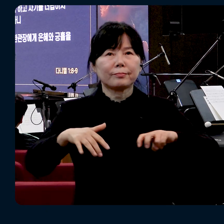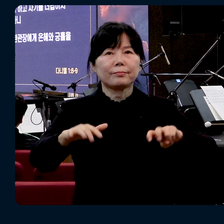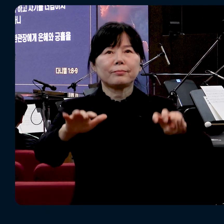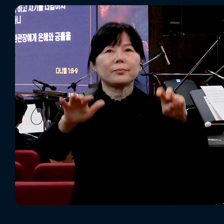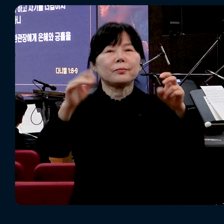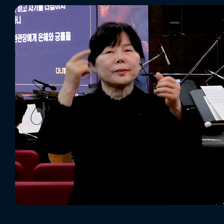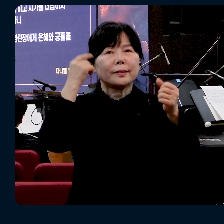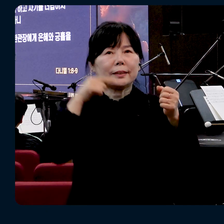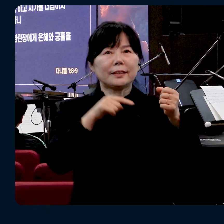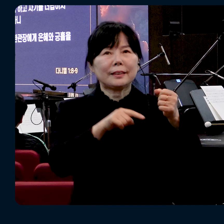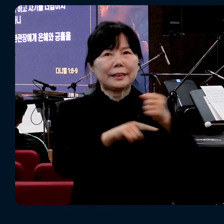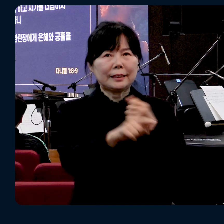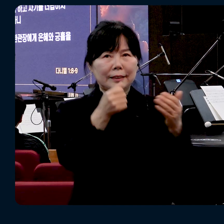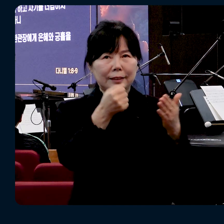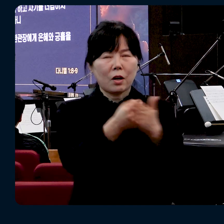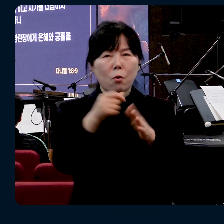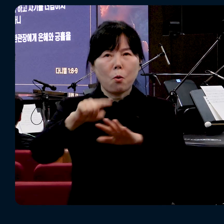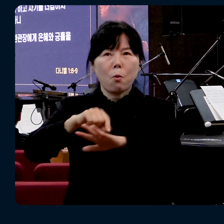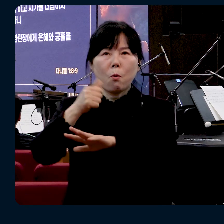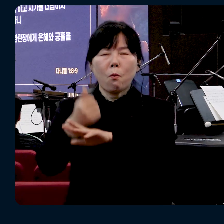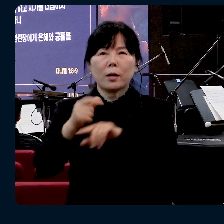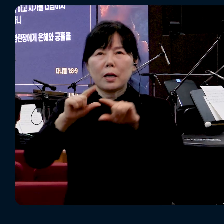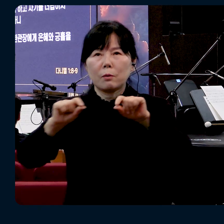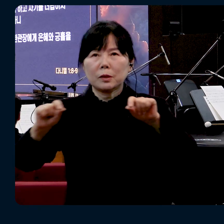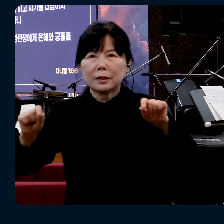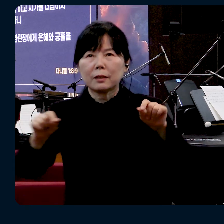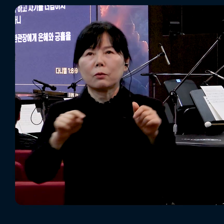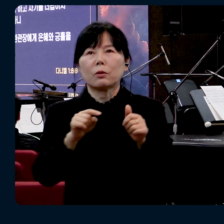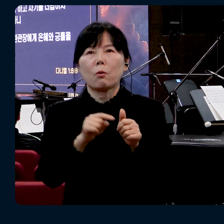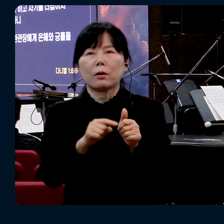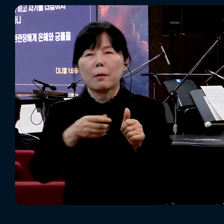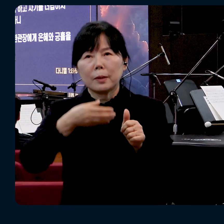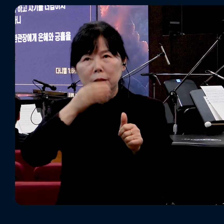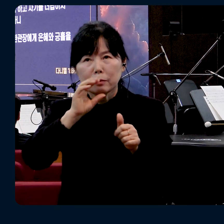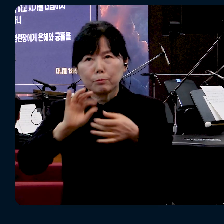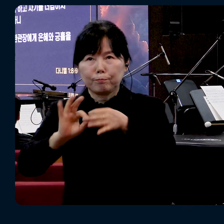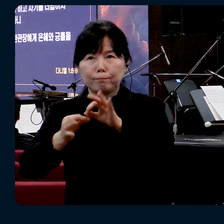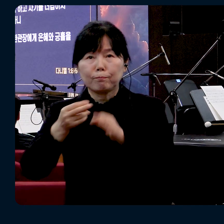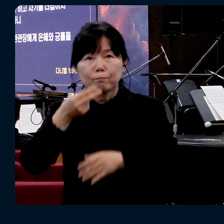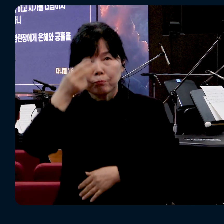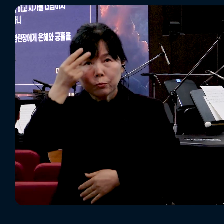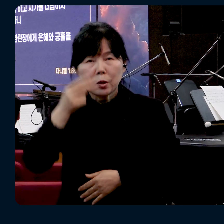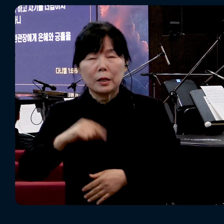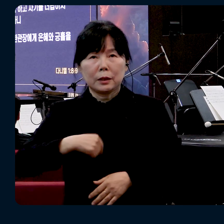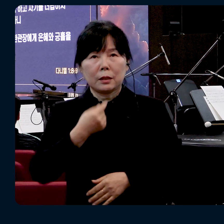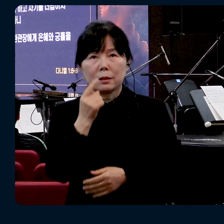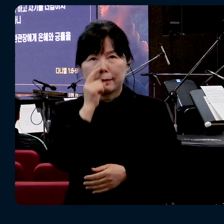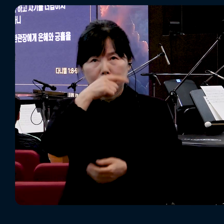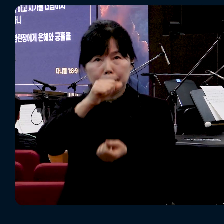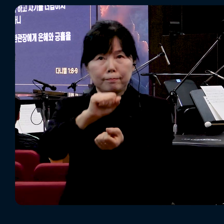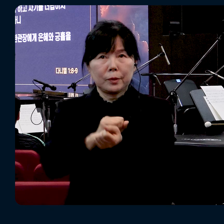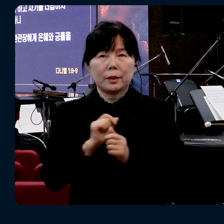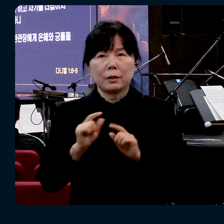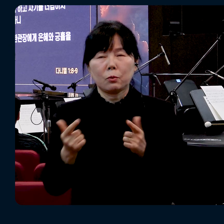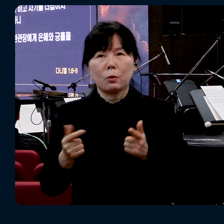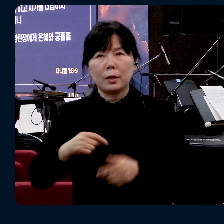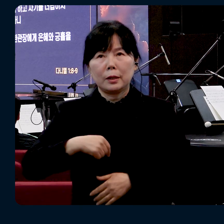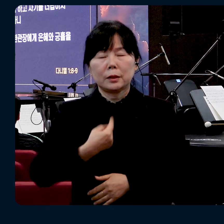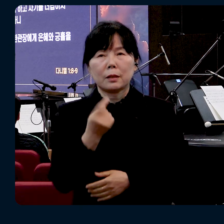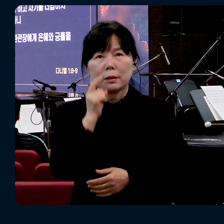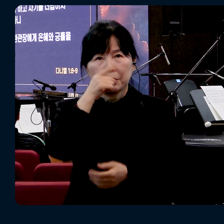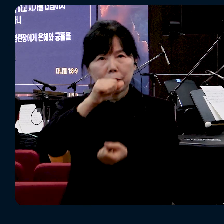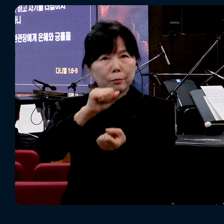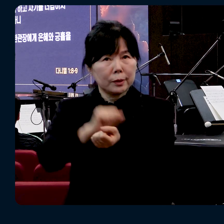함께 읽습니다. 다니엘은 뜻을 정하여 왕의 음식과 그가 마시는 포도주로 자기를 더럽히지 아니하리라